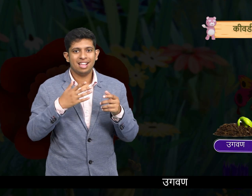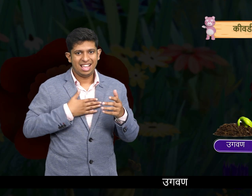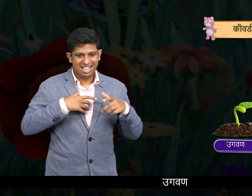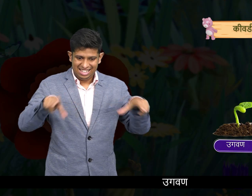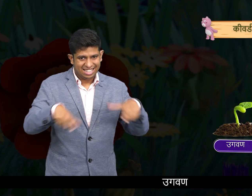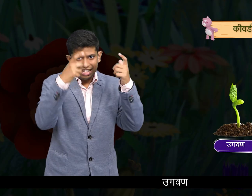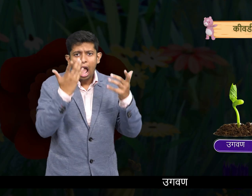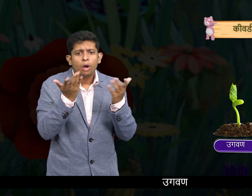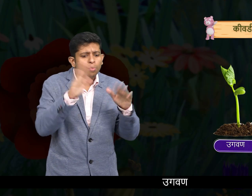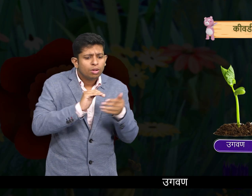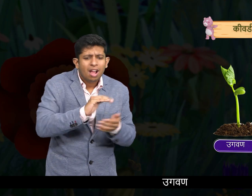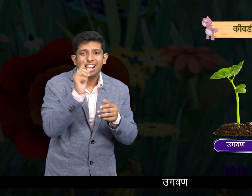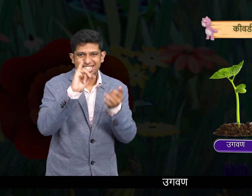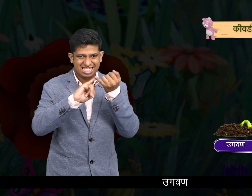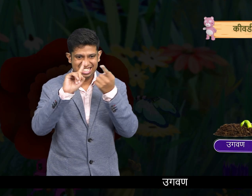उगवण.